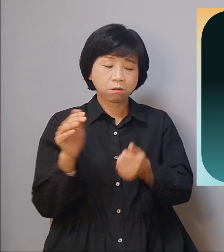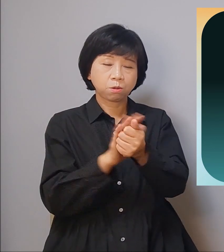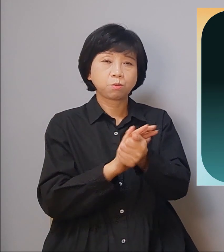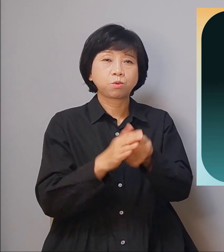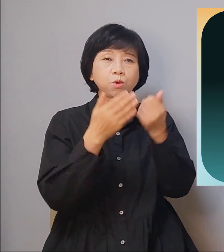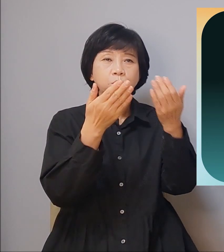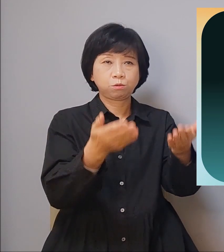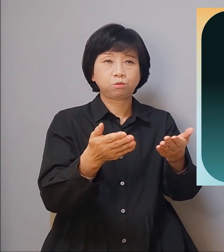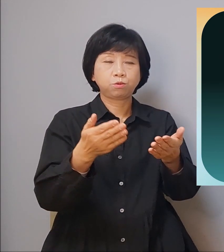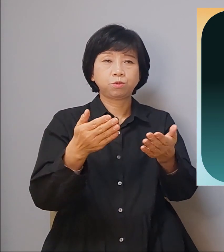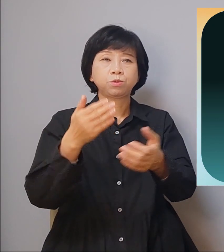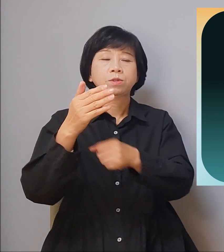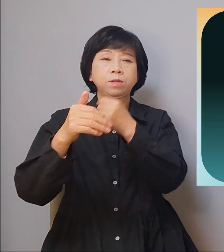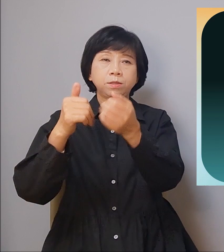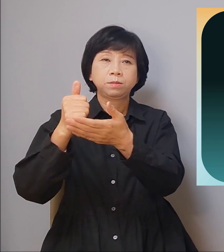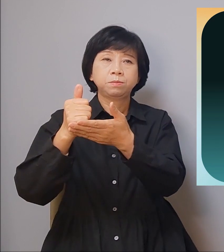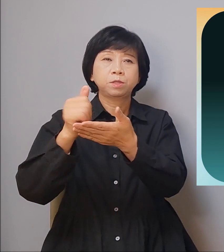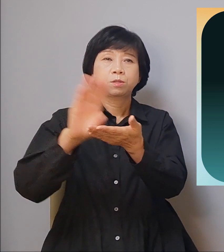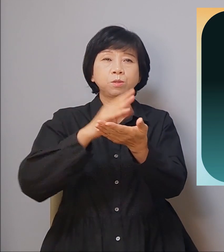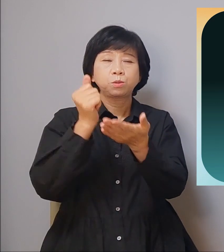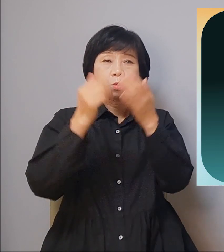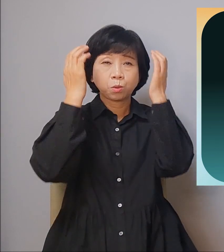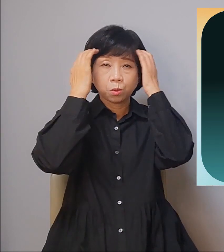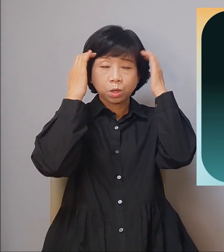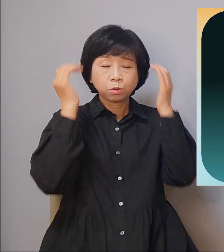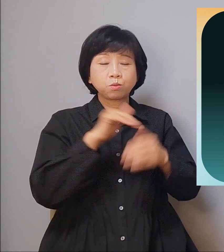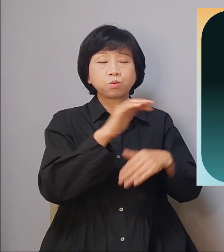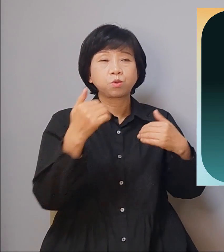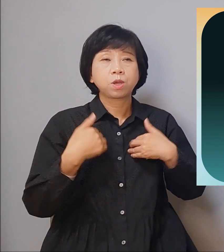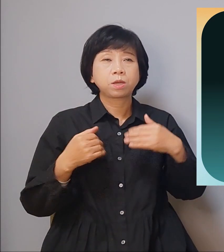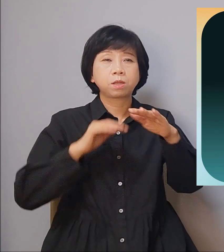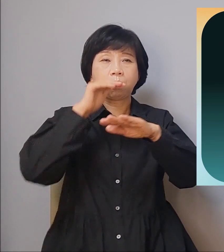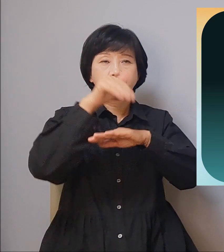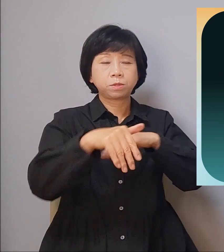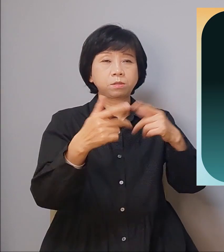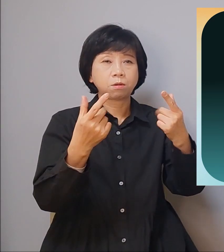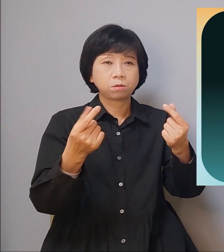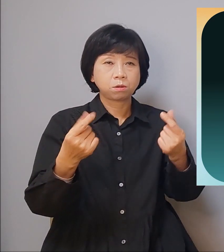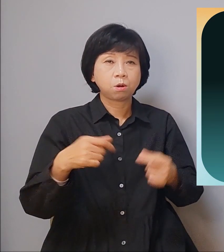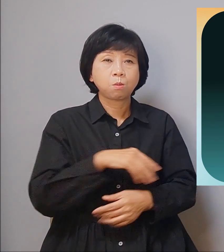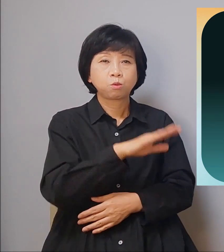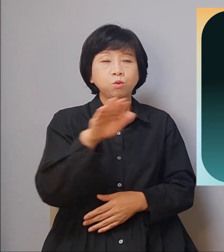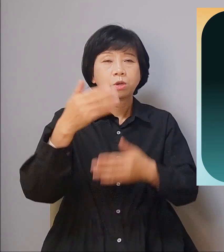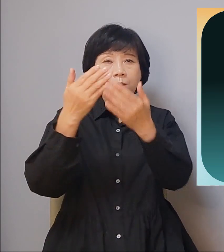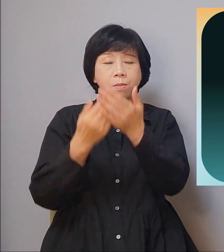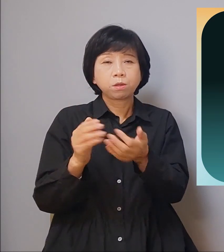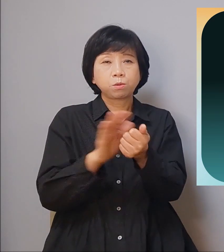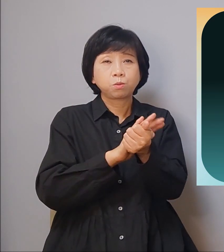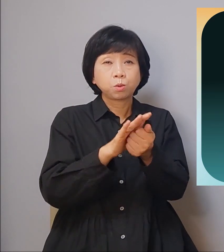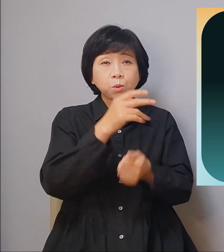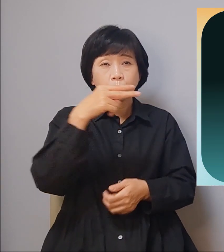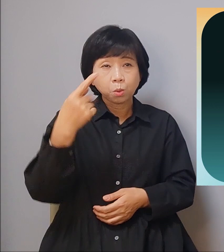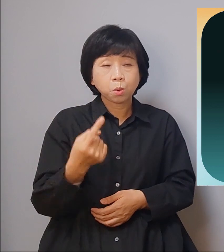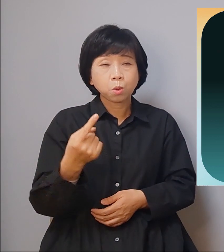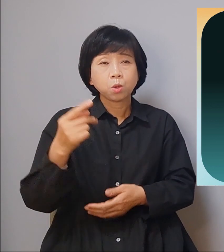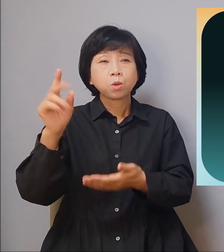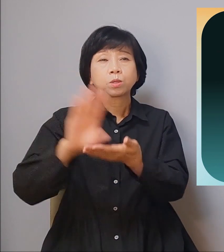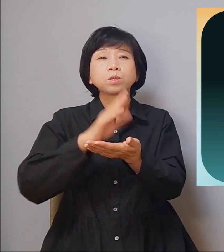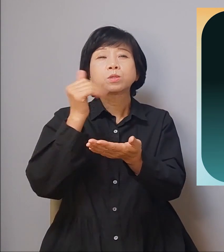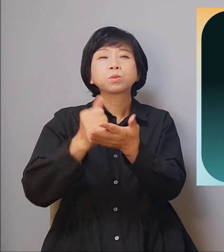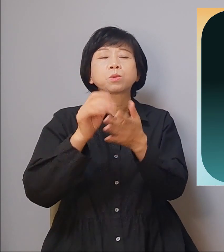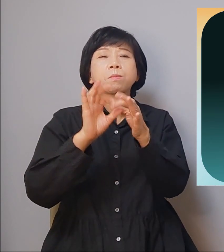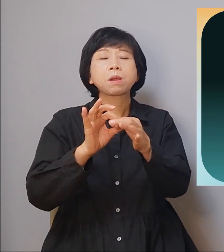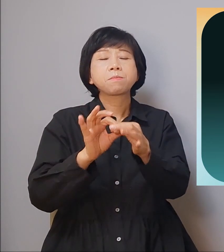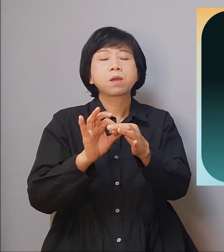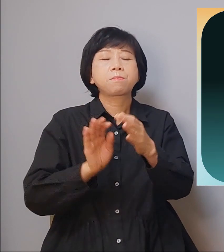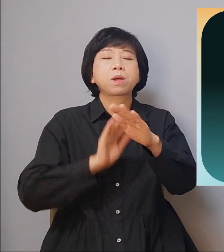하시는 이시로다. 그리스도의 고난이 우리에게 넘친 것 같이 우리가 받는 위로도 그리스도로